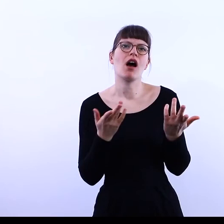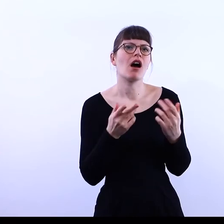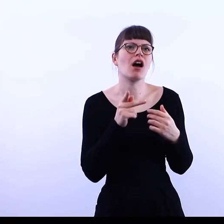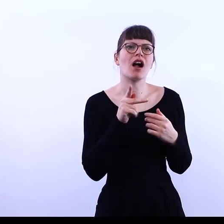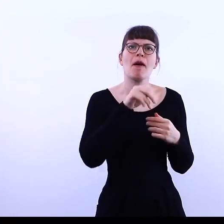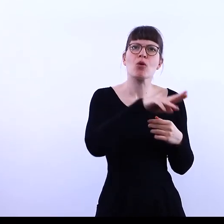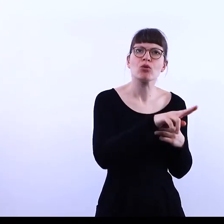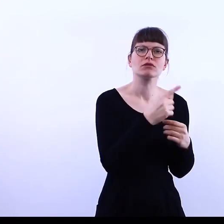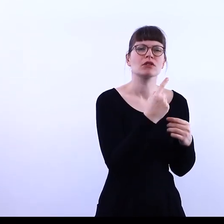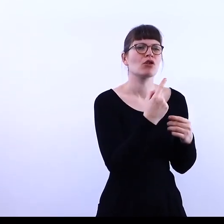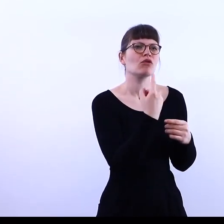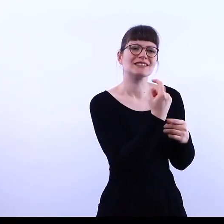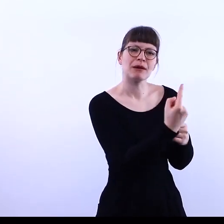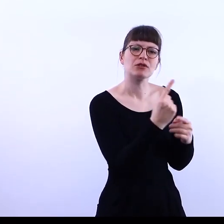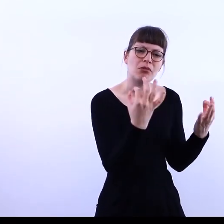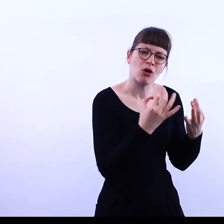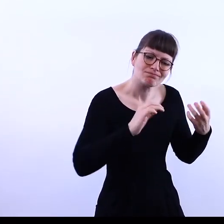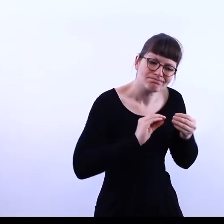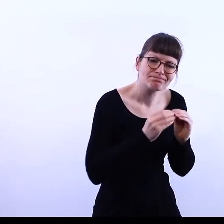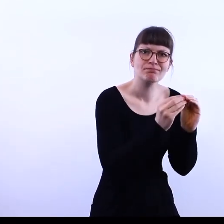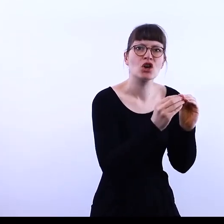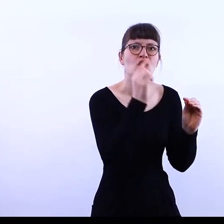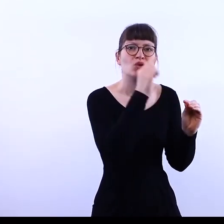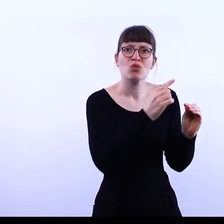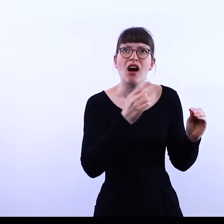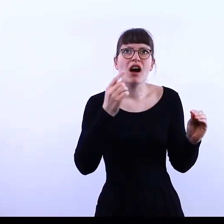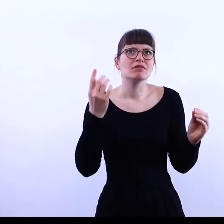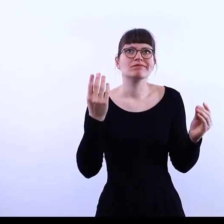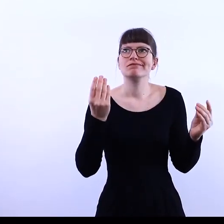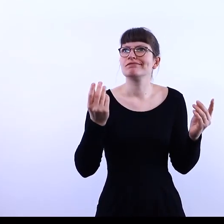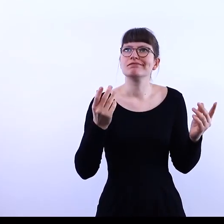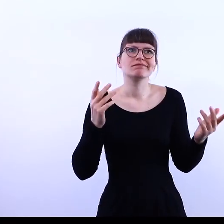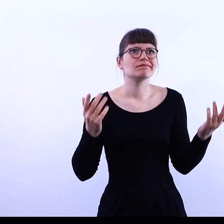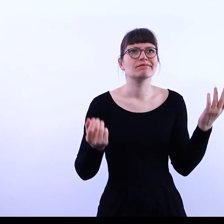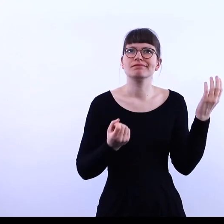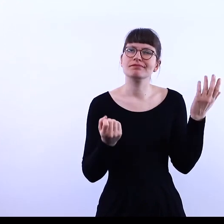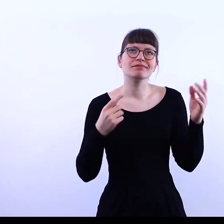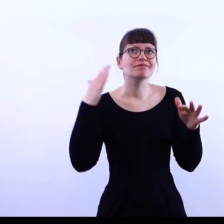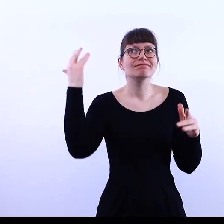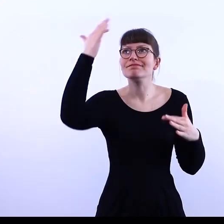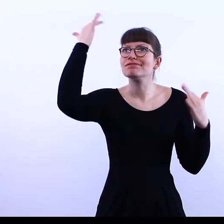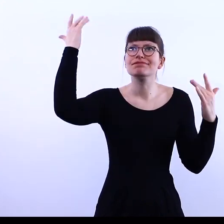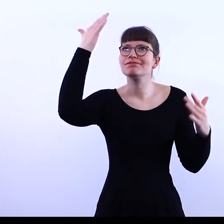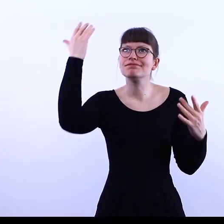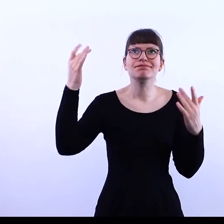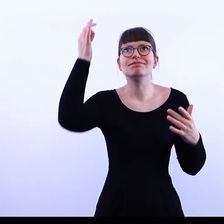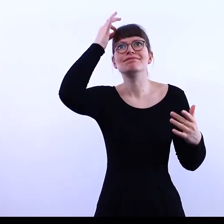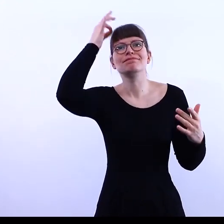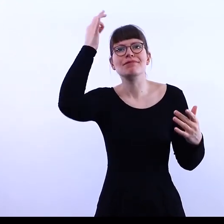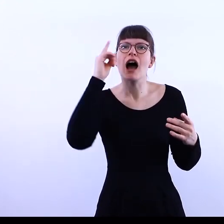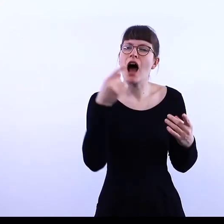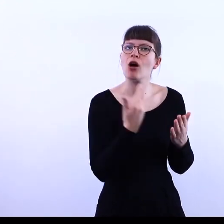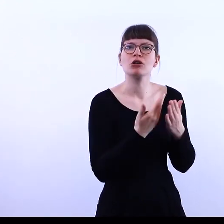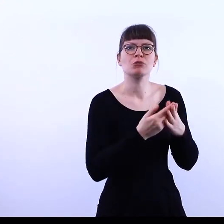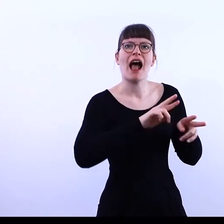die Brücke hinkriegen müssen, dass das nicht nur Rocket Science ist, sondern dass man damit vielleicht auch als Installateur, als